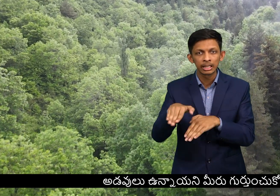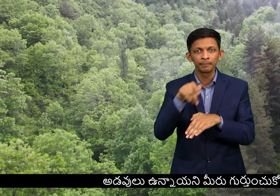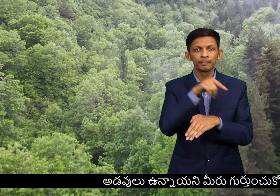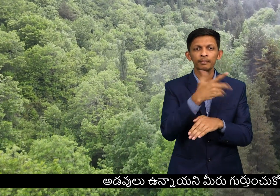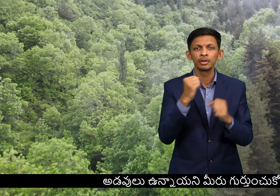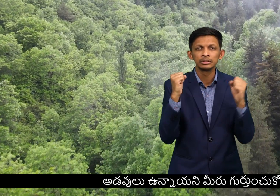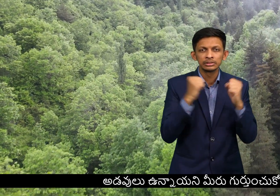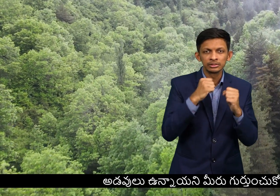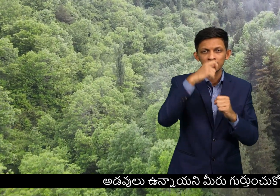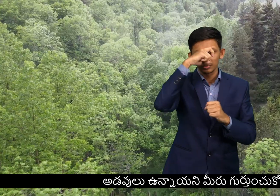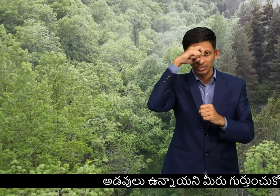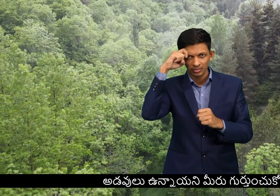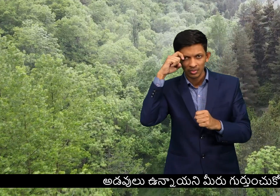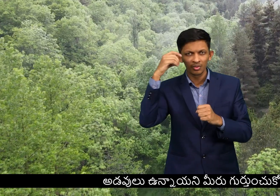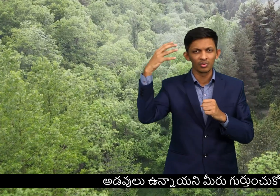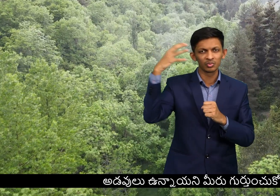గుర్తుంచుకోవచ్చు.